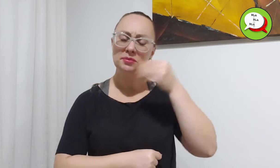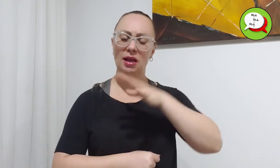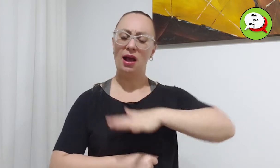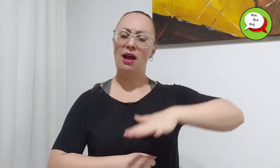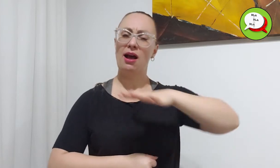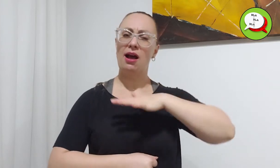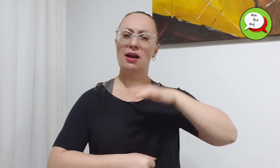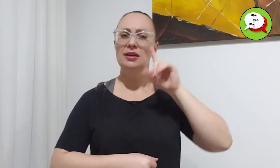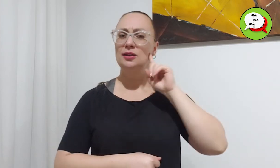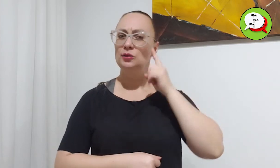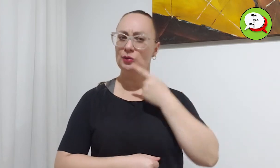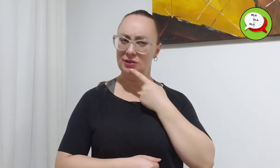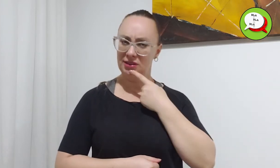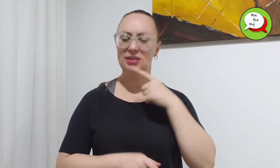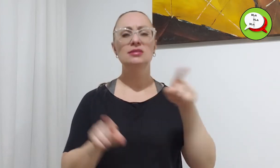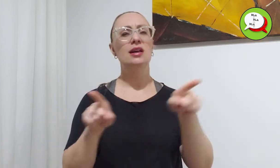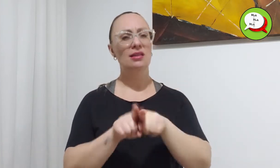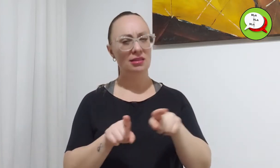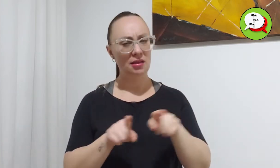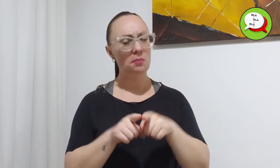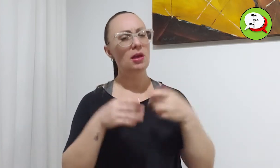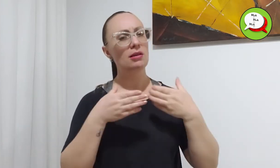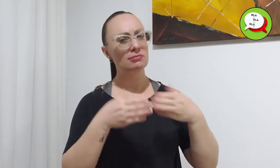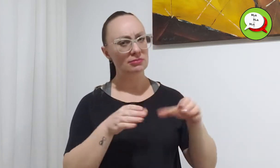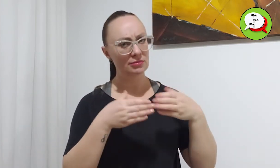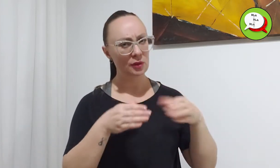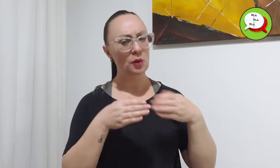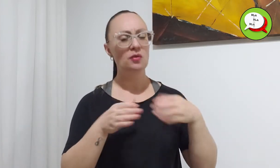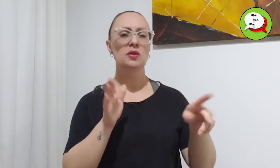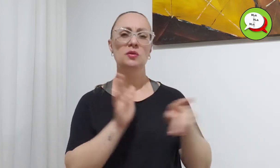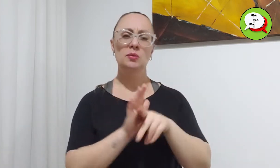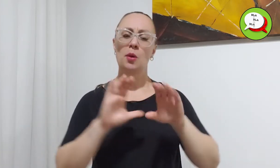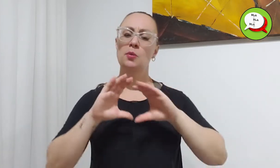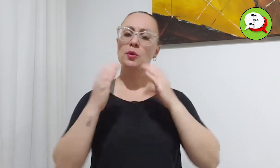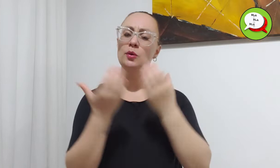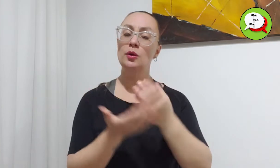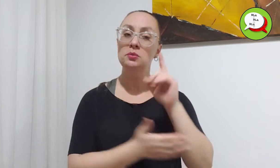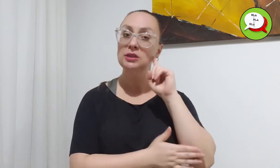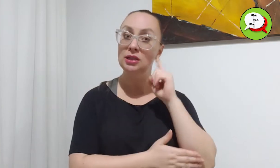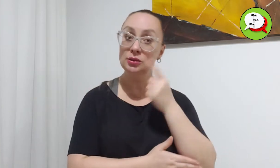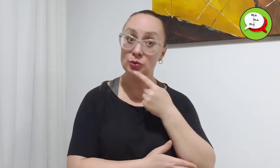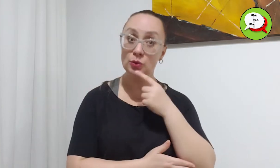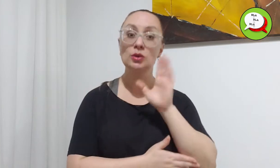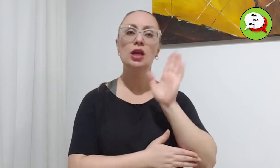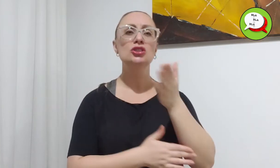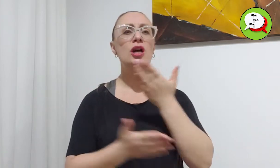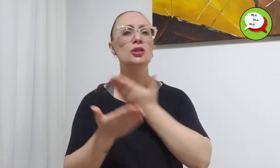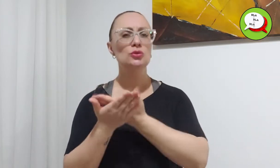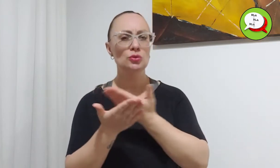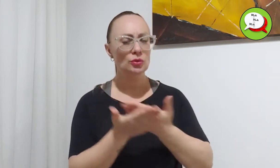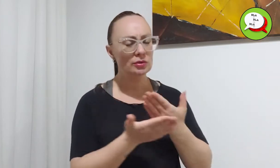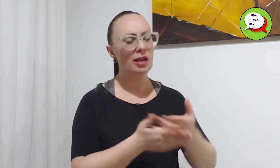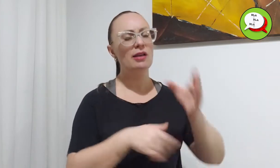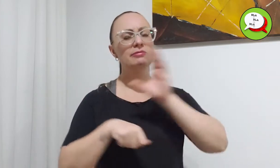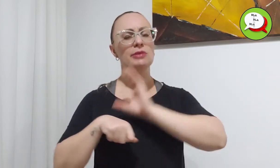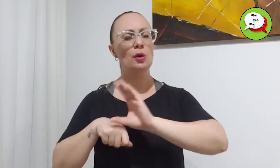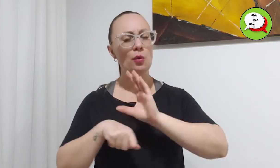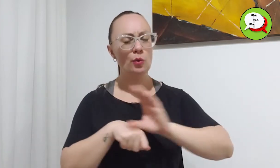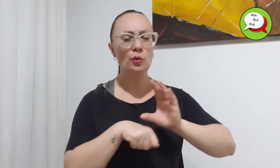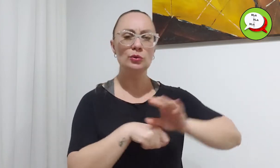na área da surdez. E também convivo com a comunidade surda. Já estudei e fiz vários cursos na